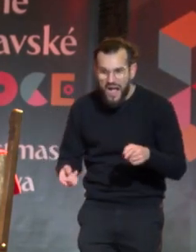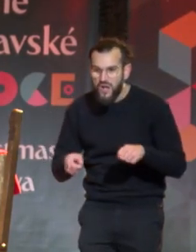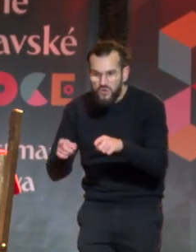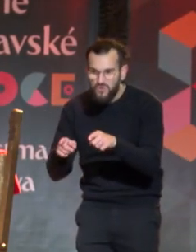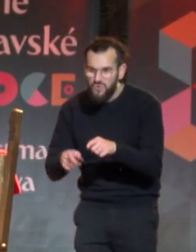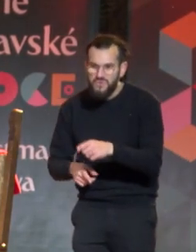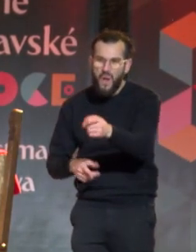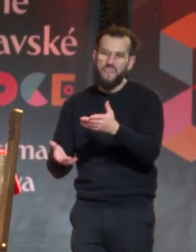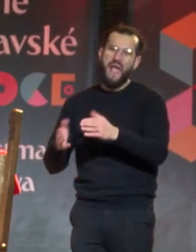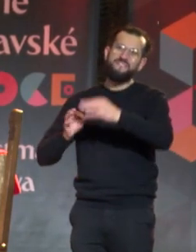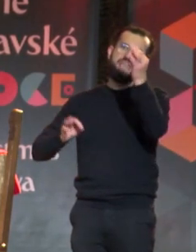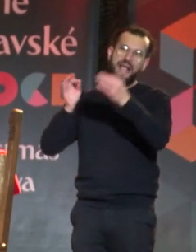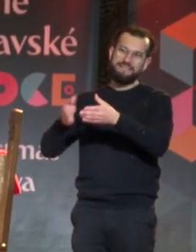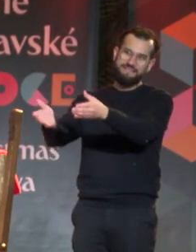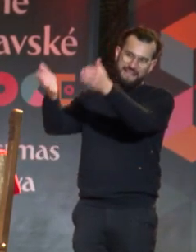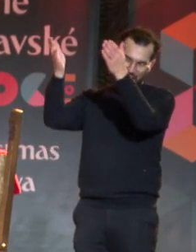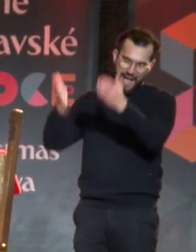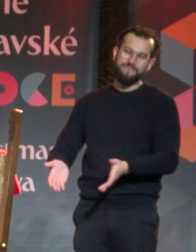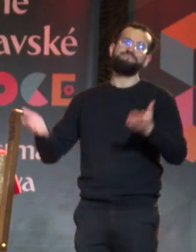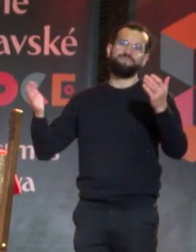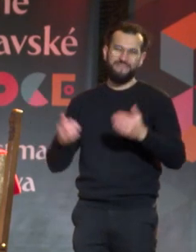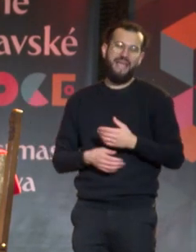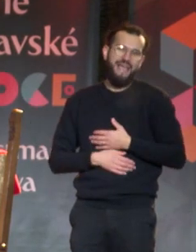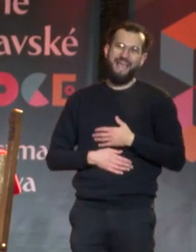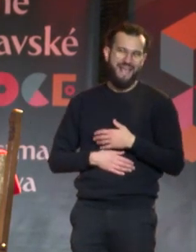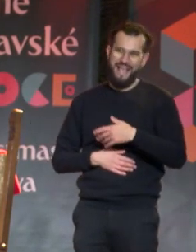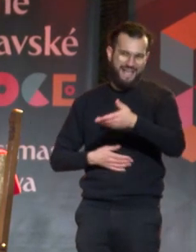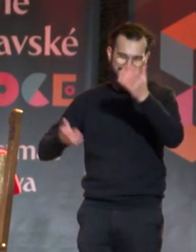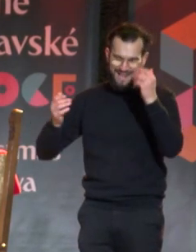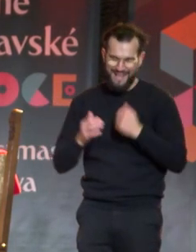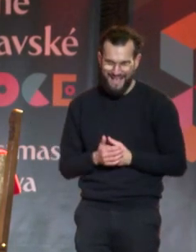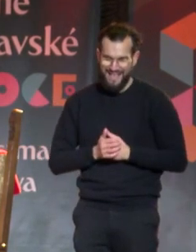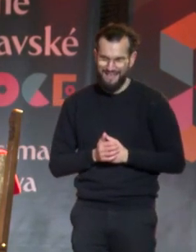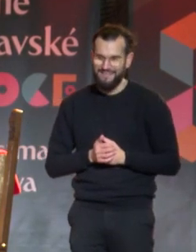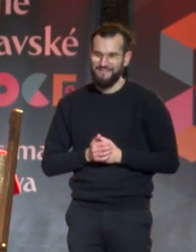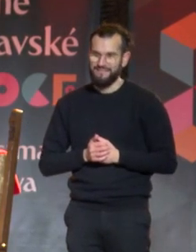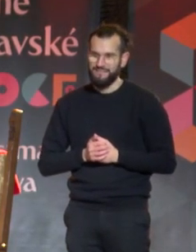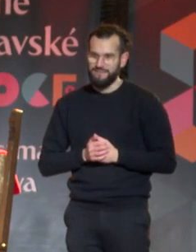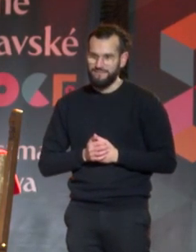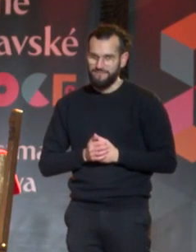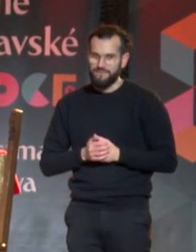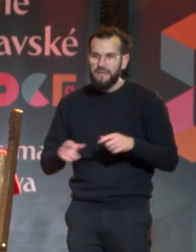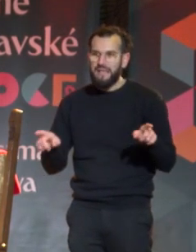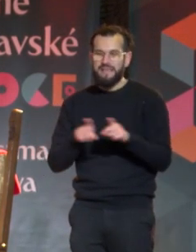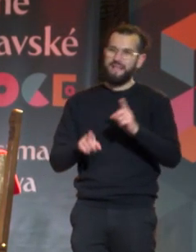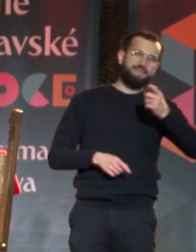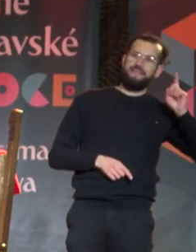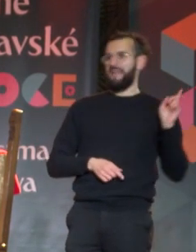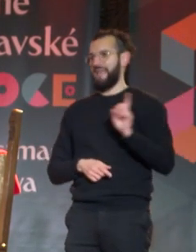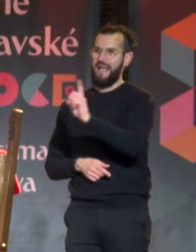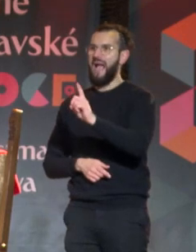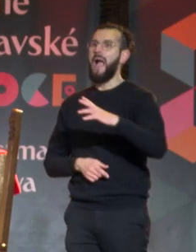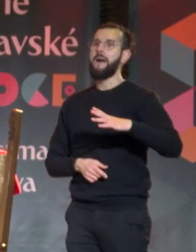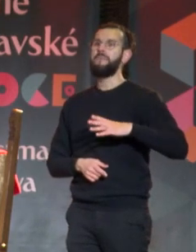vyblednutá hviezda. Smeje sa strašidelným hrdelným smiechom a hneď sa hrnie k pani